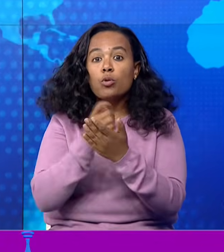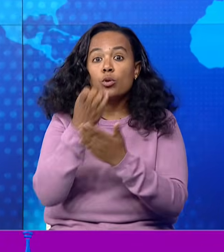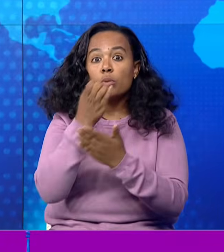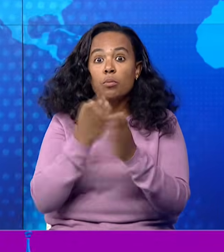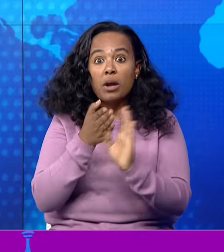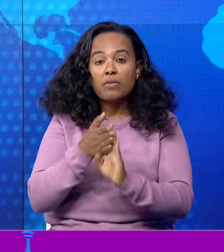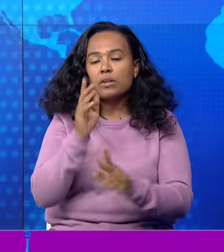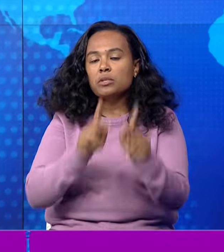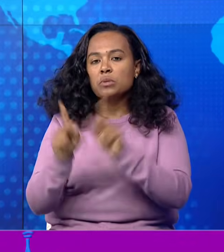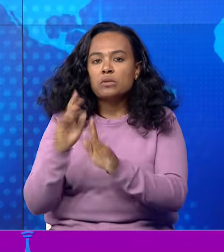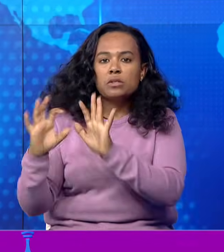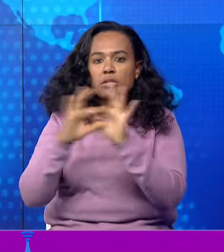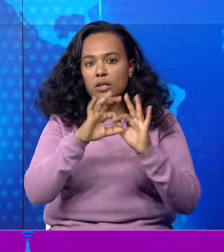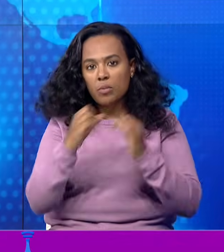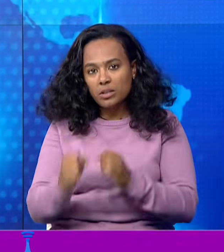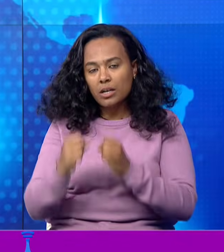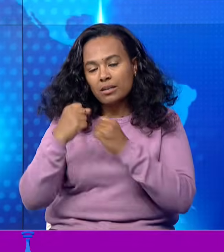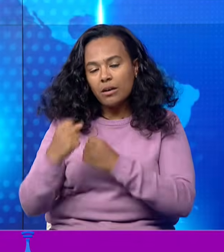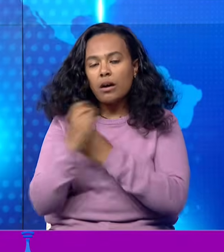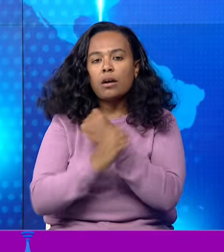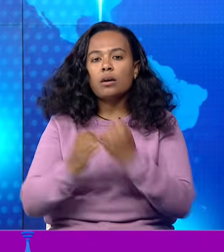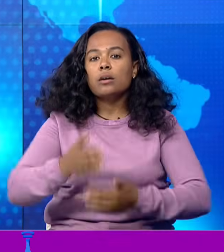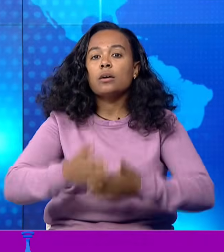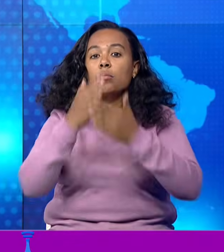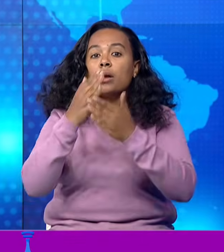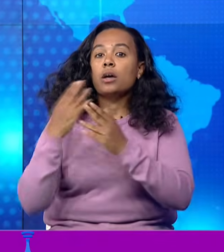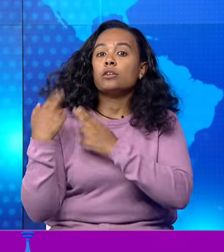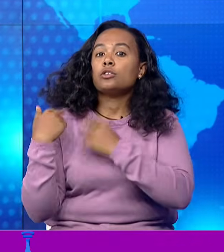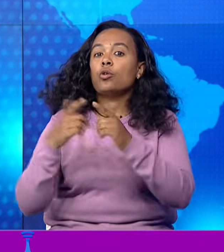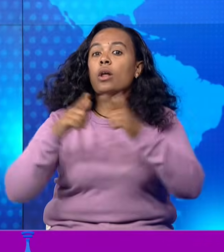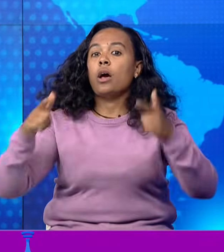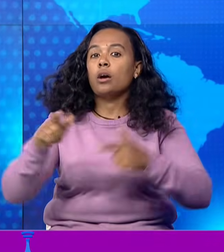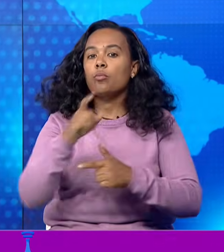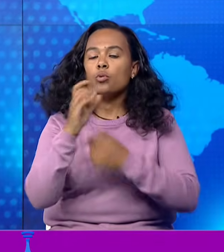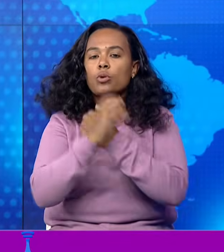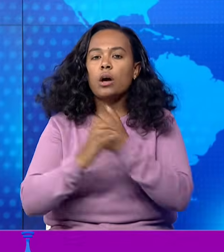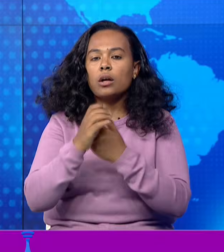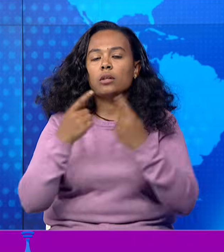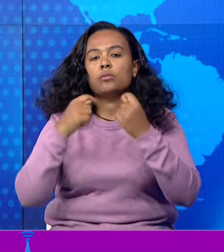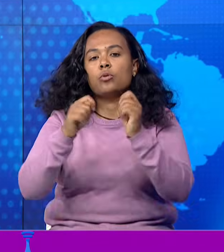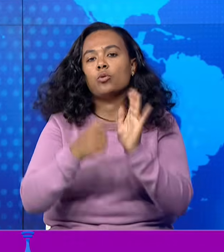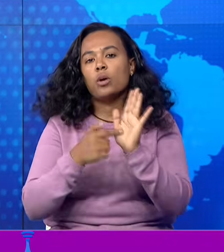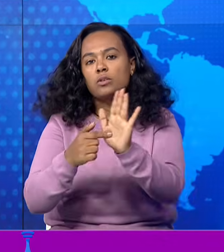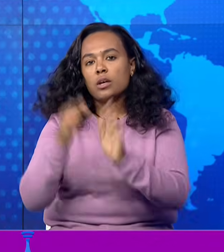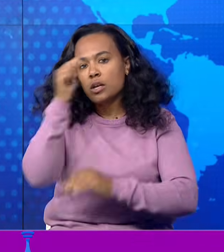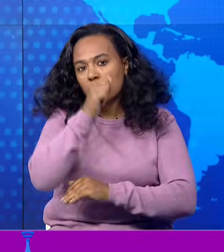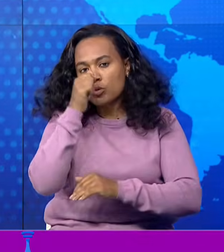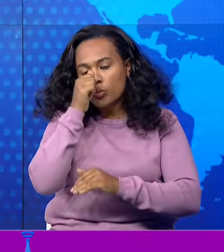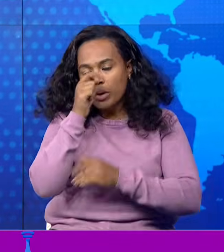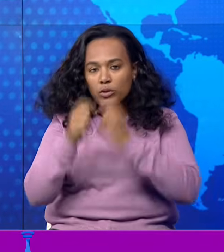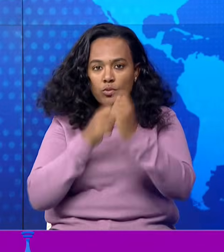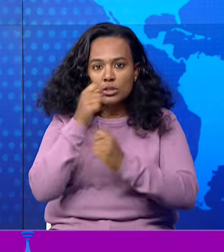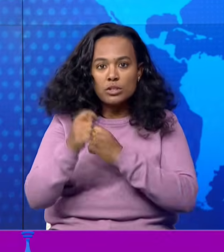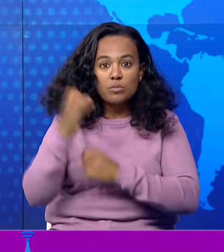የህዝብ ለህዝብ ትስስርን ለማጠናከርና ለጠንካራ ሀገረ ግንባታ ድርሻው የላቀ ስለመሆኑ የሀገራት ተሞክሮ ያሳያል። የኢትዮጵያም የቱሪዝም